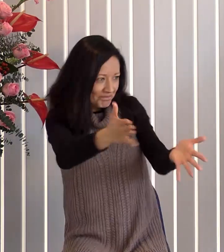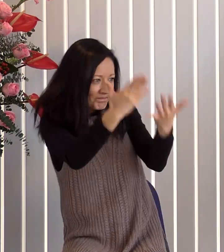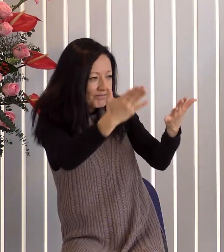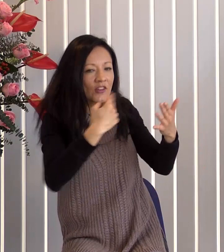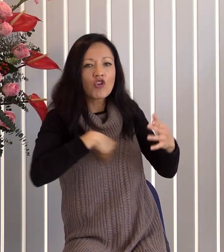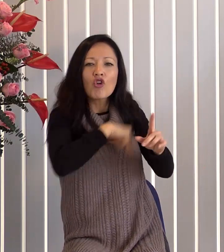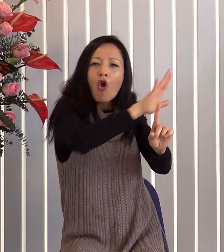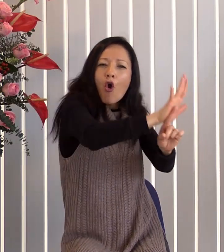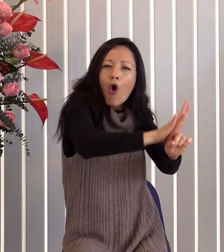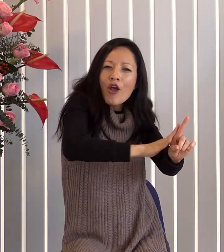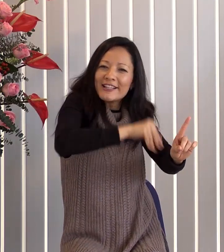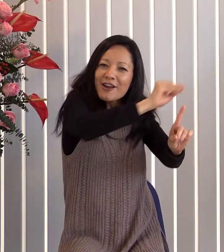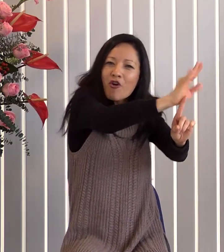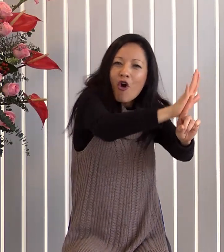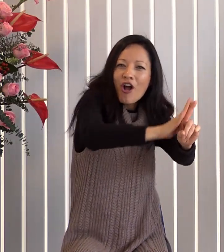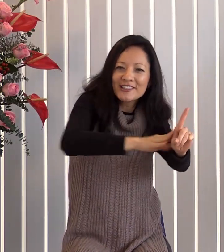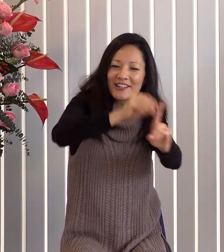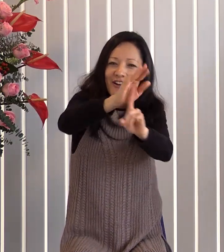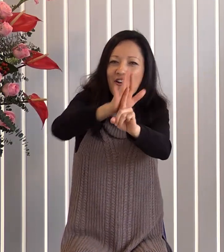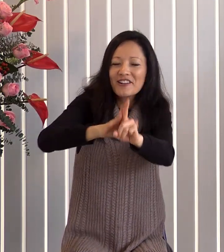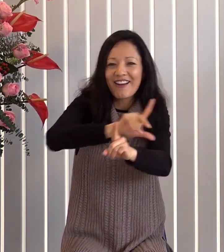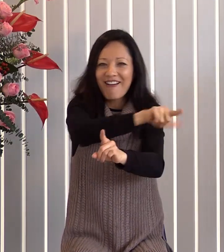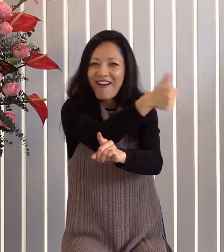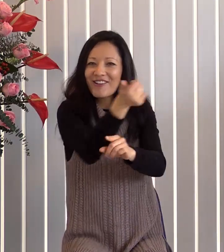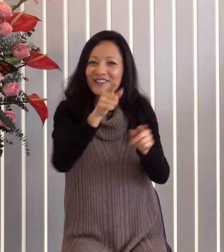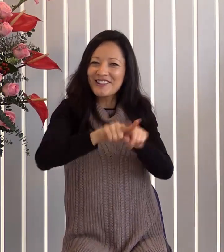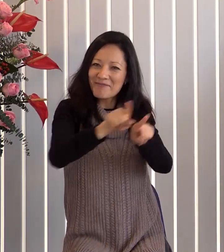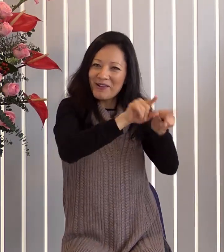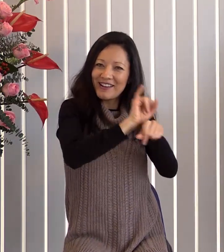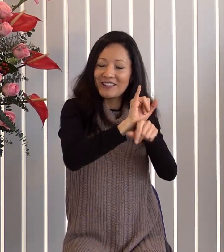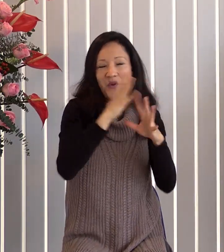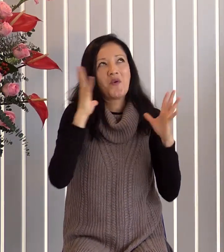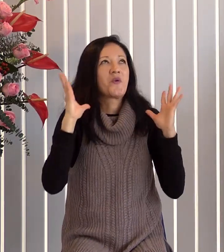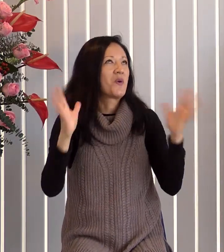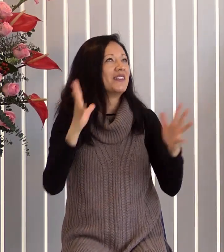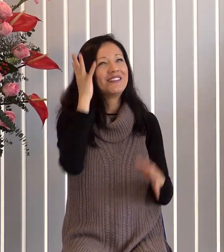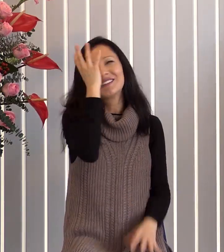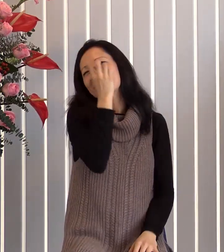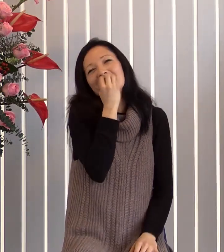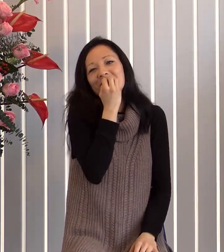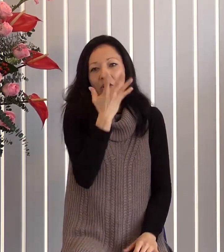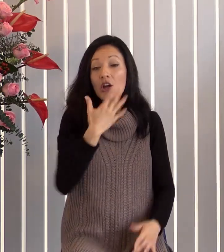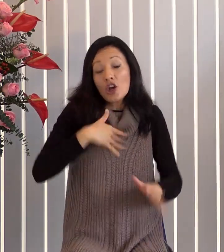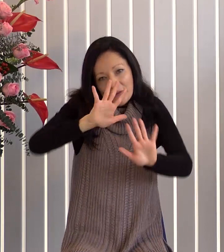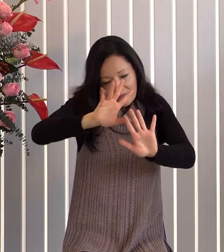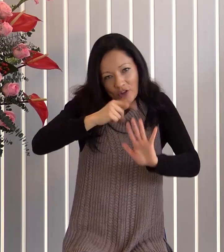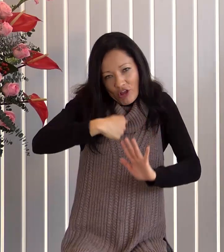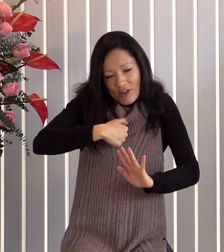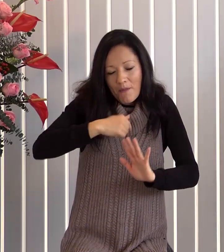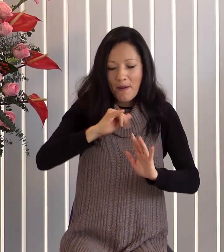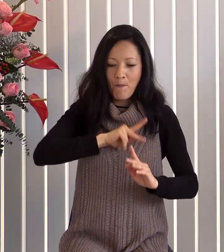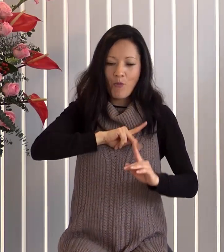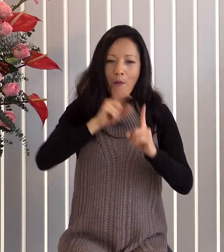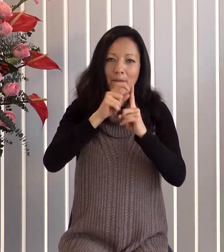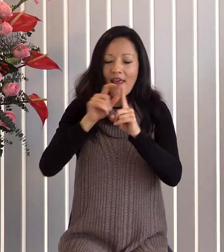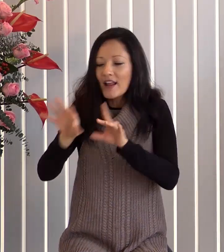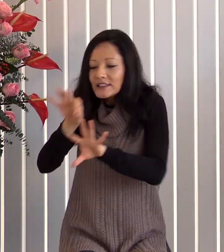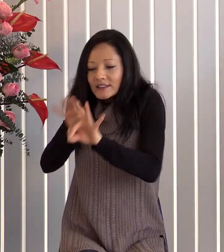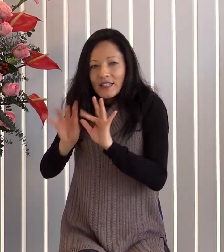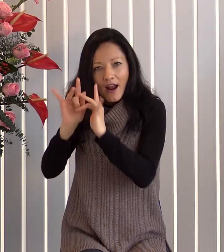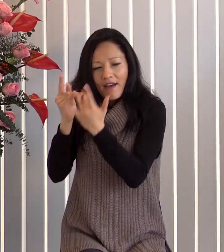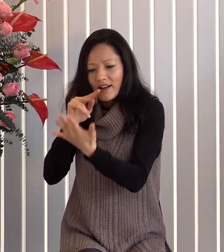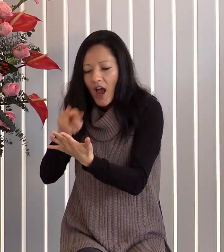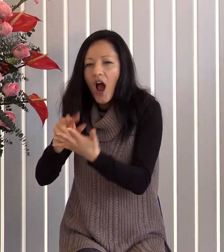de consolación. Eso es una belleza. O sea, yo lo digo en mis palabras tomando unas partes de la Biblia.